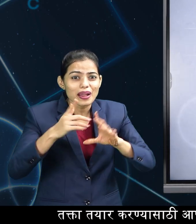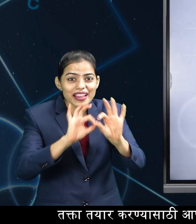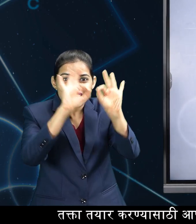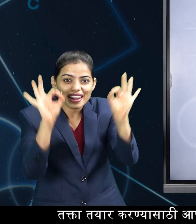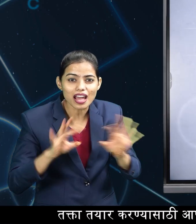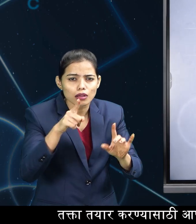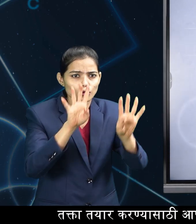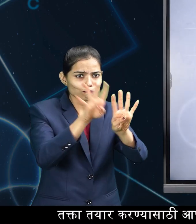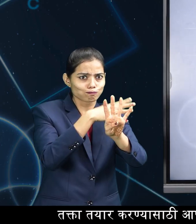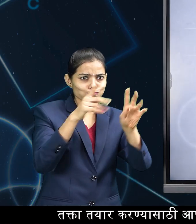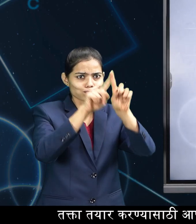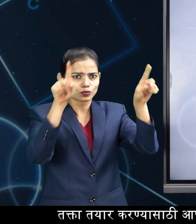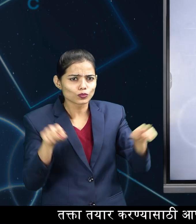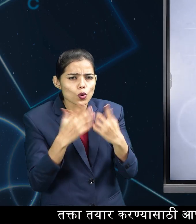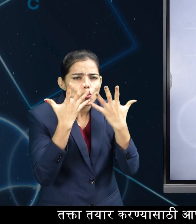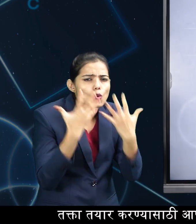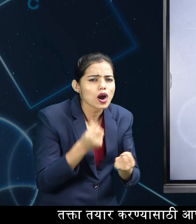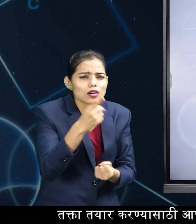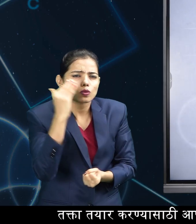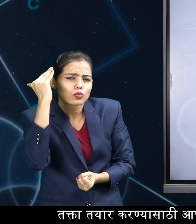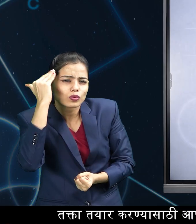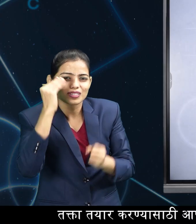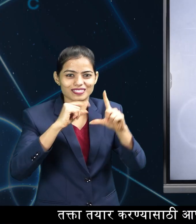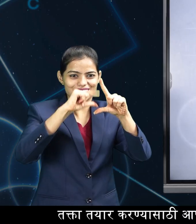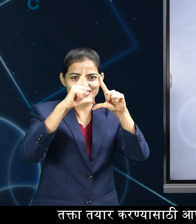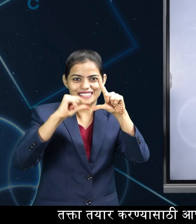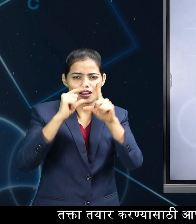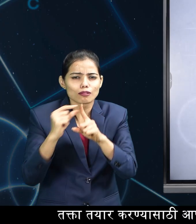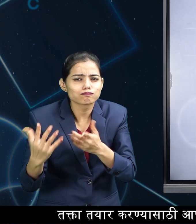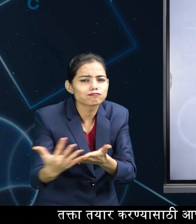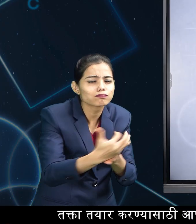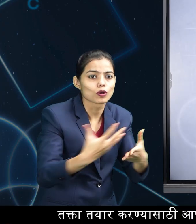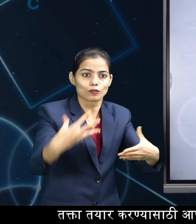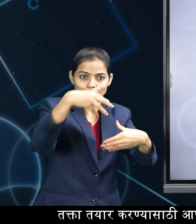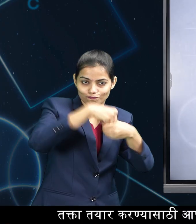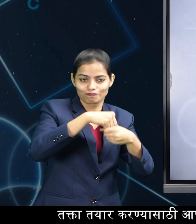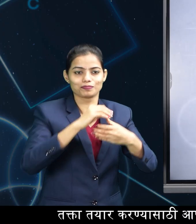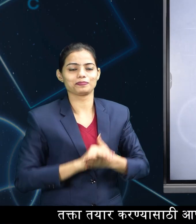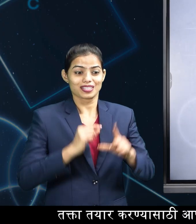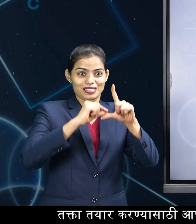तक्ता तयार करण्यासाठी आपल्याला डेटा सेटची वारंवारता माहीत असणे आवश्यक आहे.